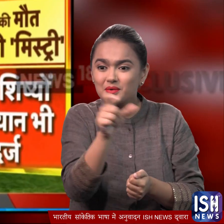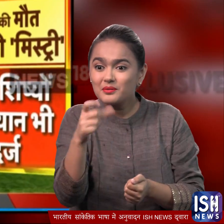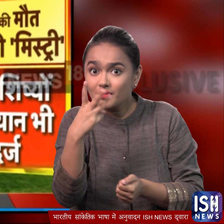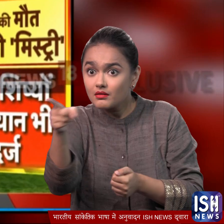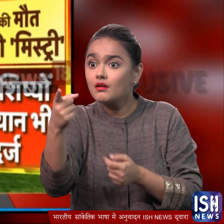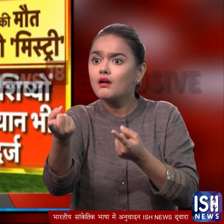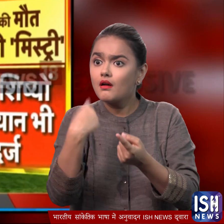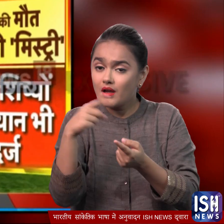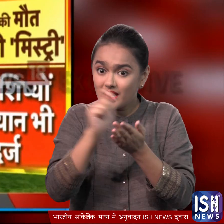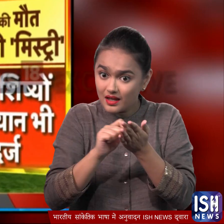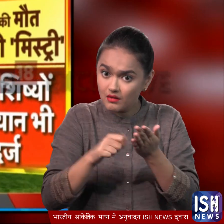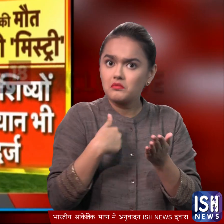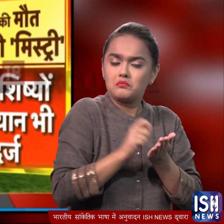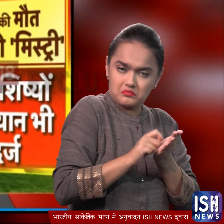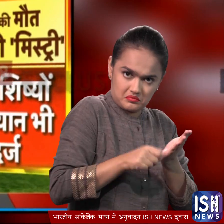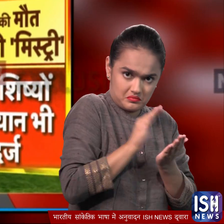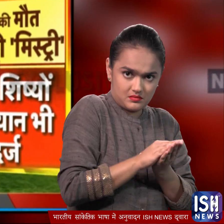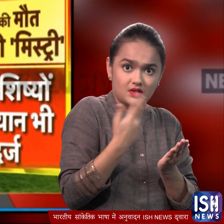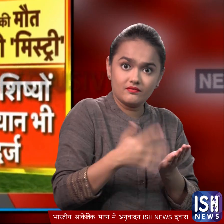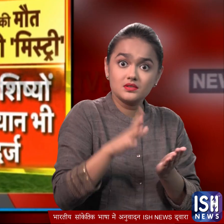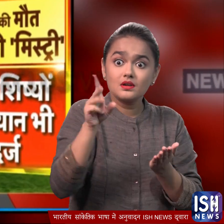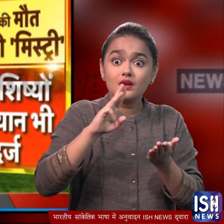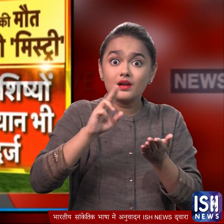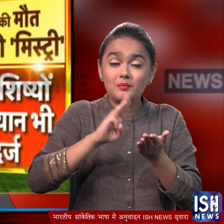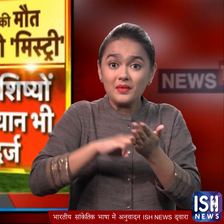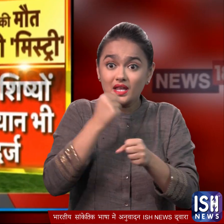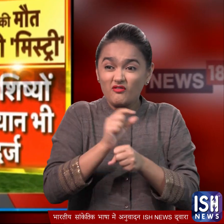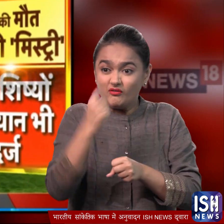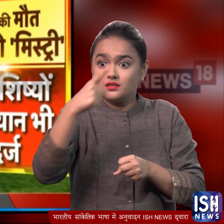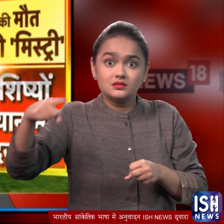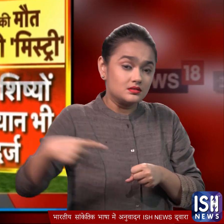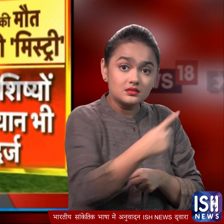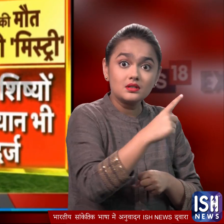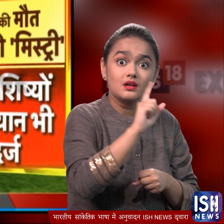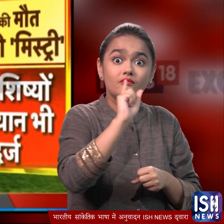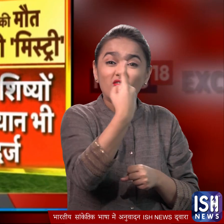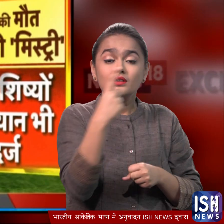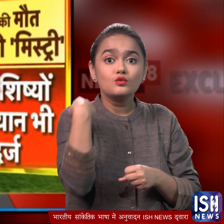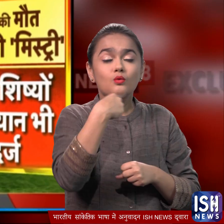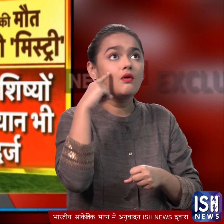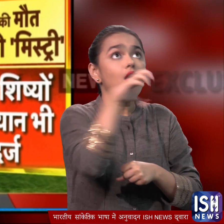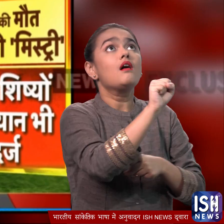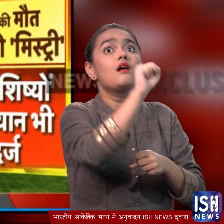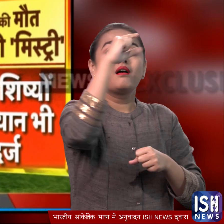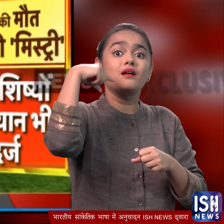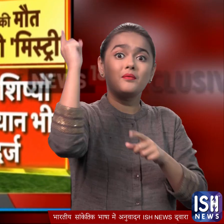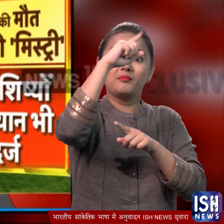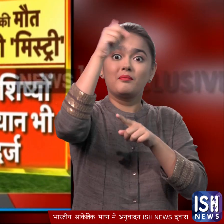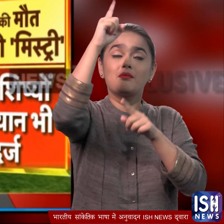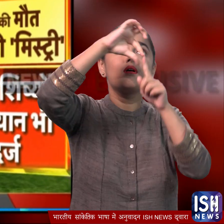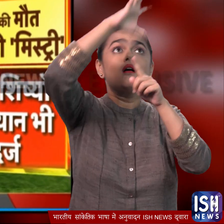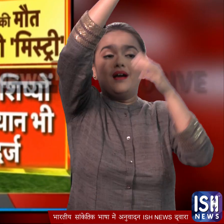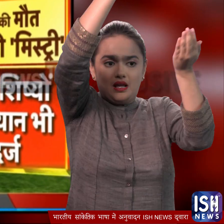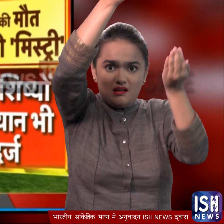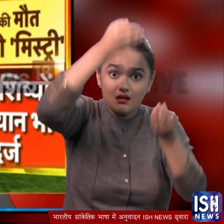के बयान दर्ज किए जो सबसे पहले महंत नरेंद्र गिरी के कमरे में गए थे और उनका शव पंखे से उतारा था। उन तीनों शिष्यों के